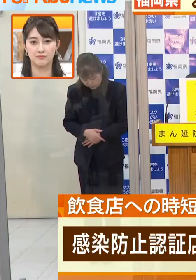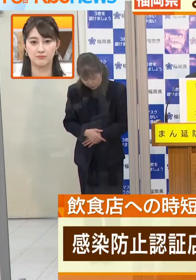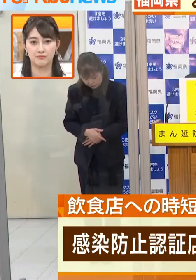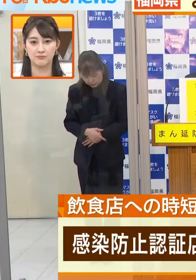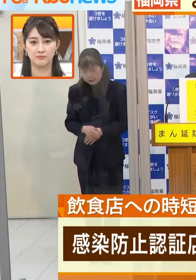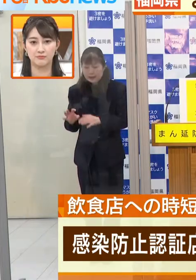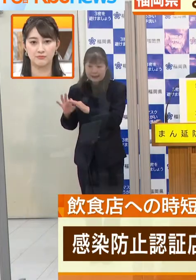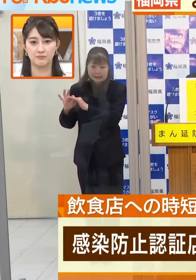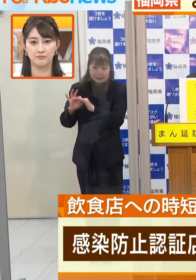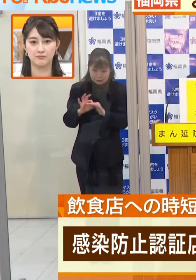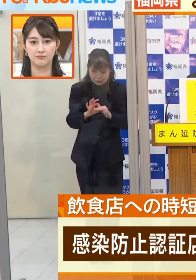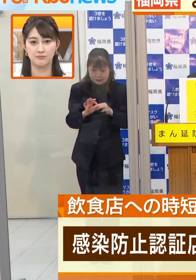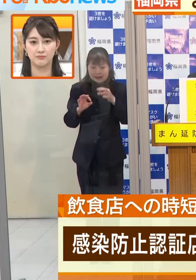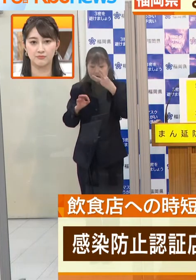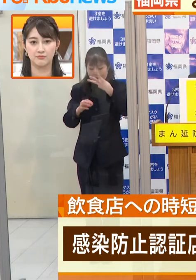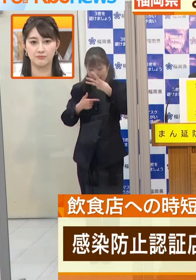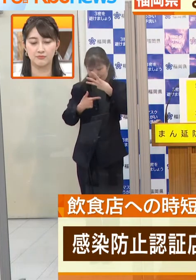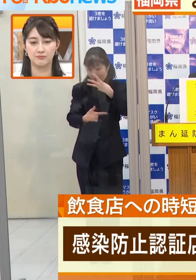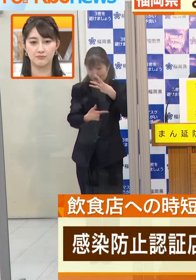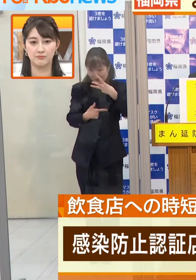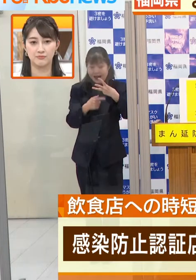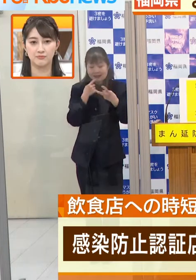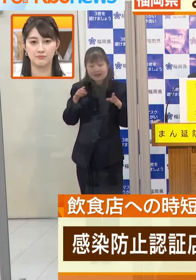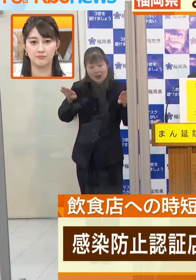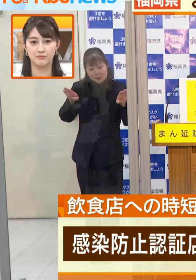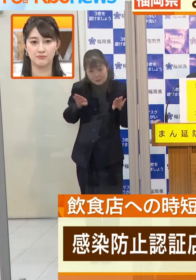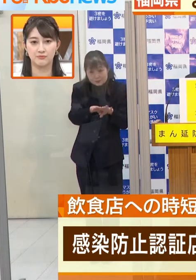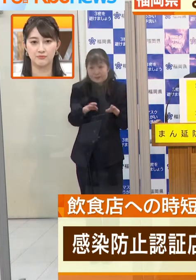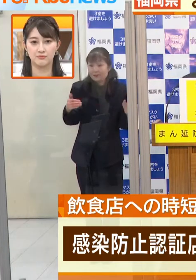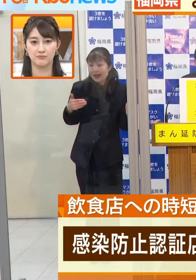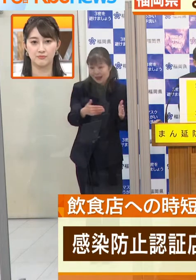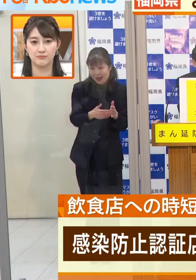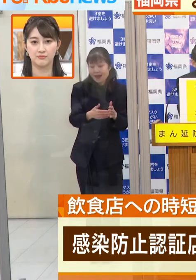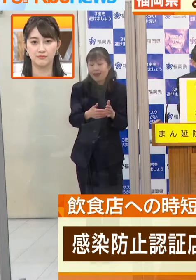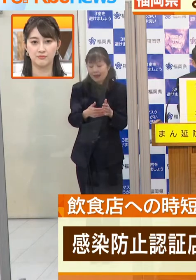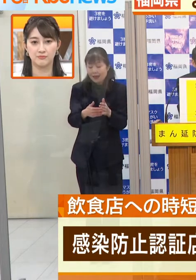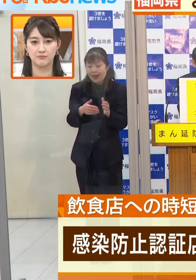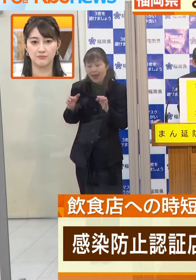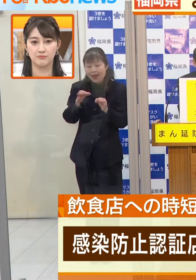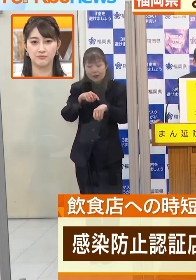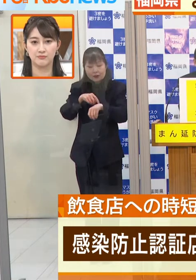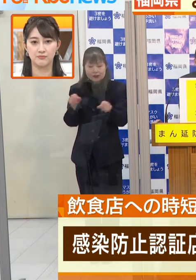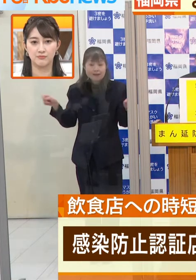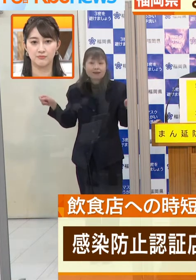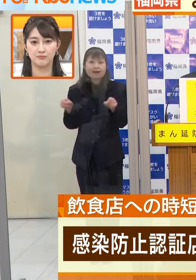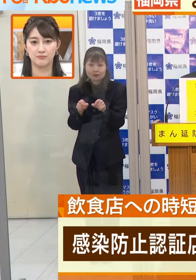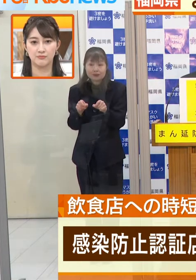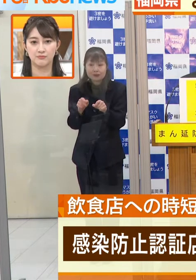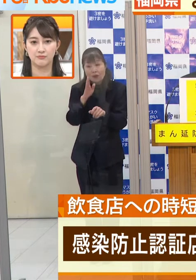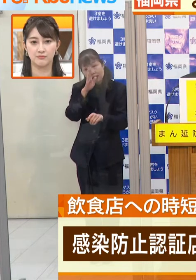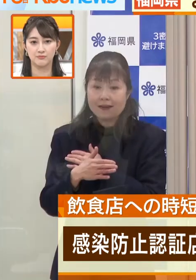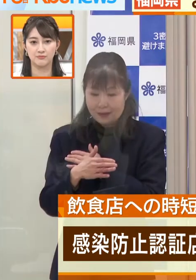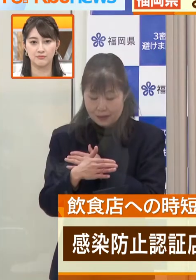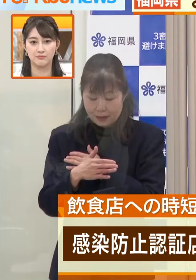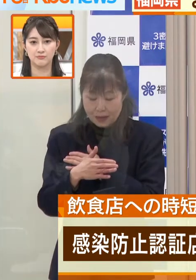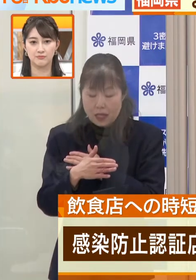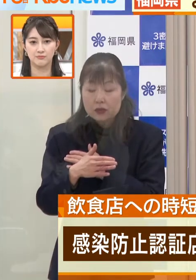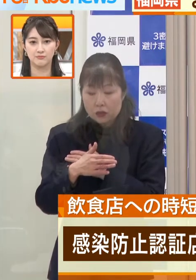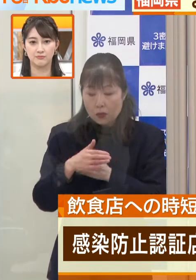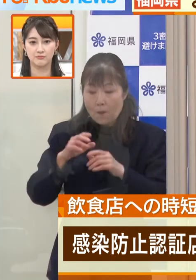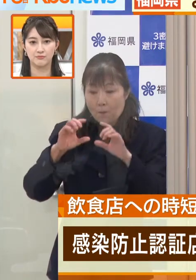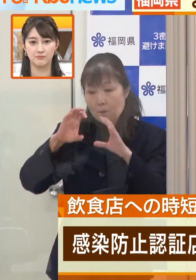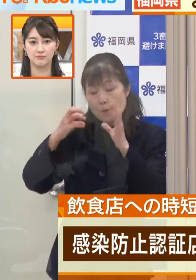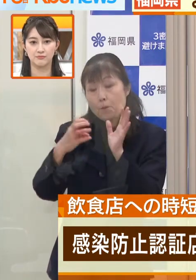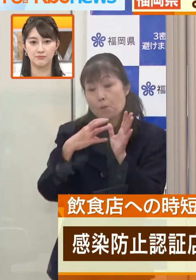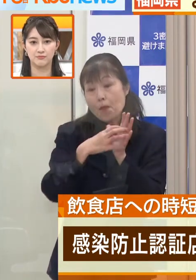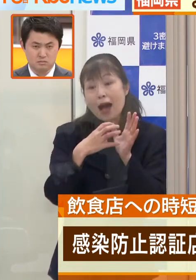請ですが、感染防止認証店の場合、酒類を提供する場合は午後9時まで、提供しない